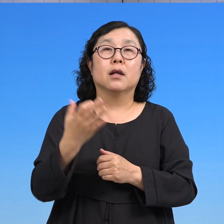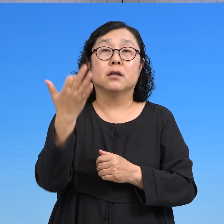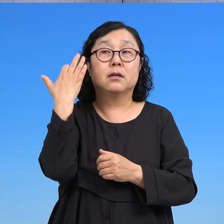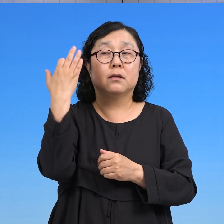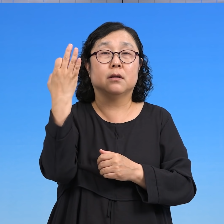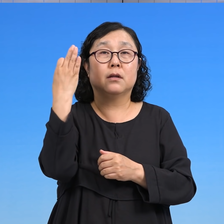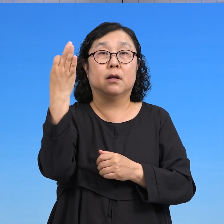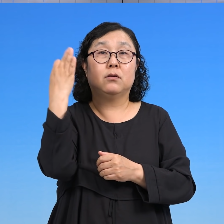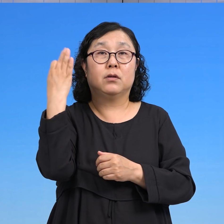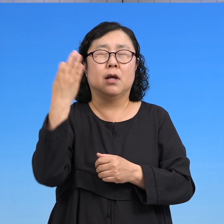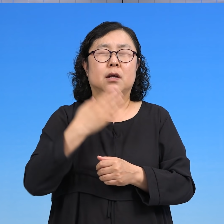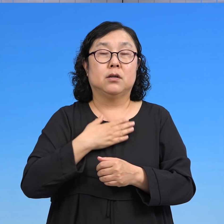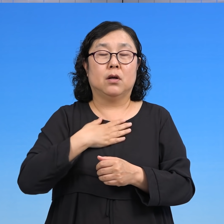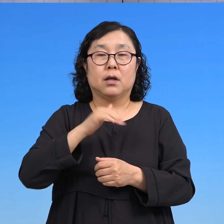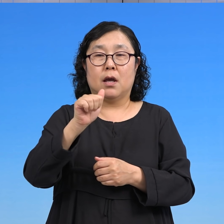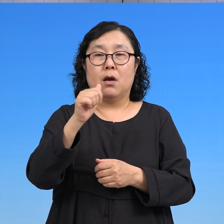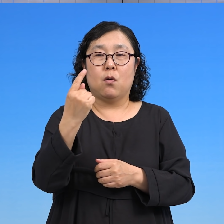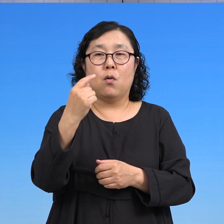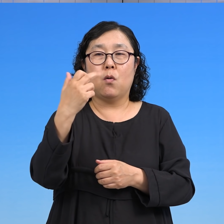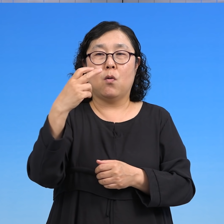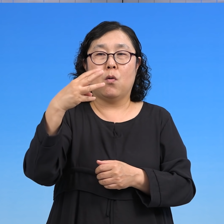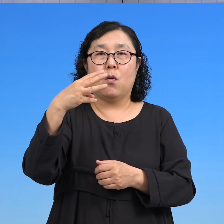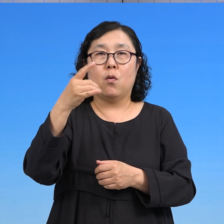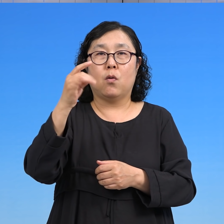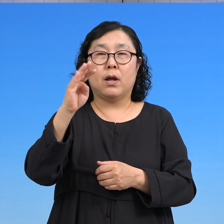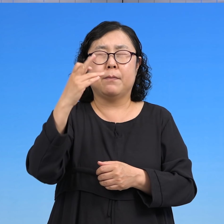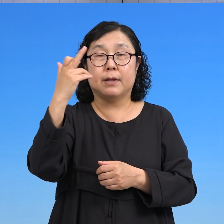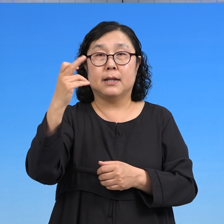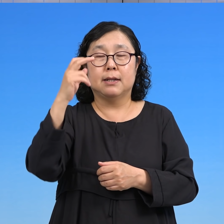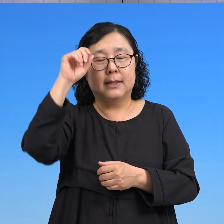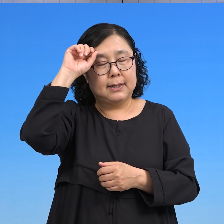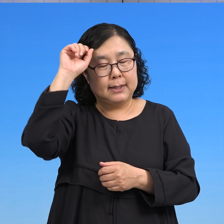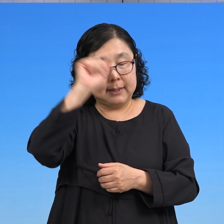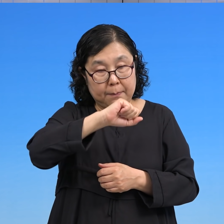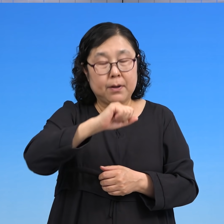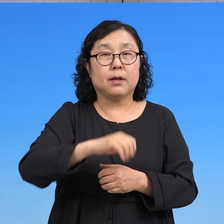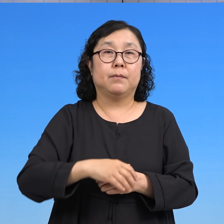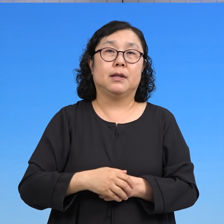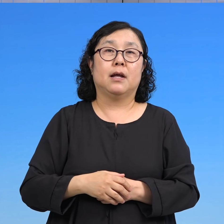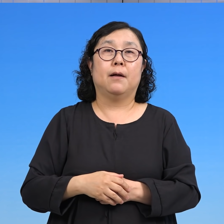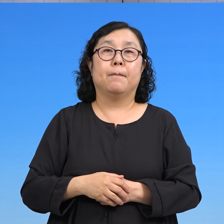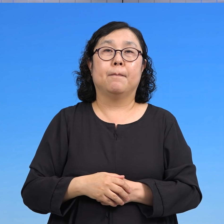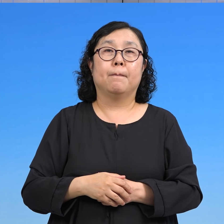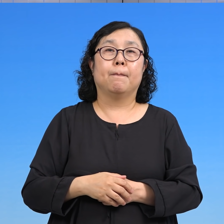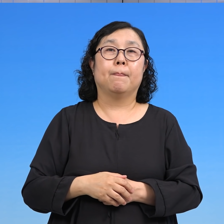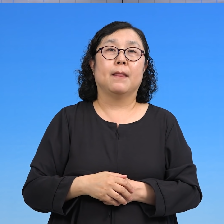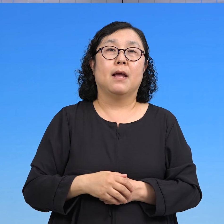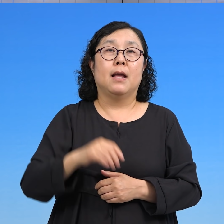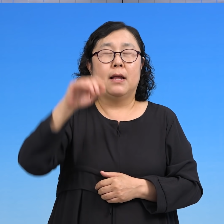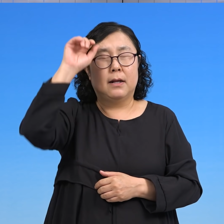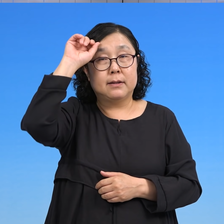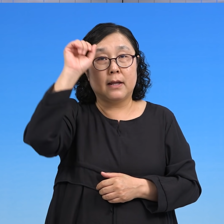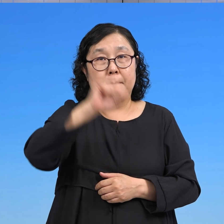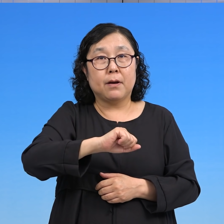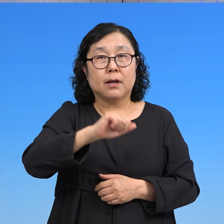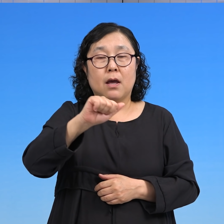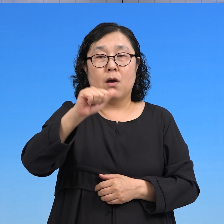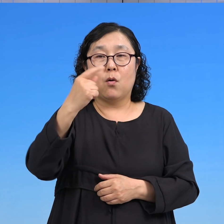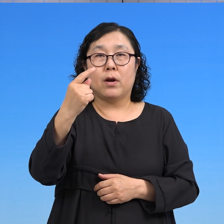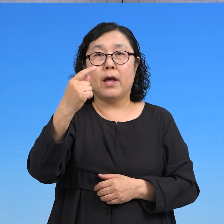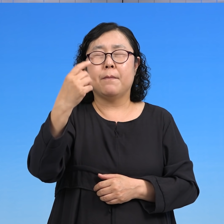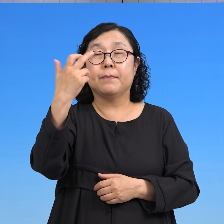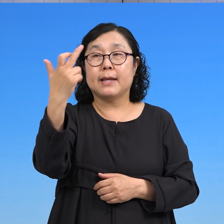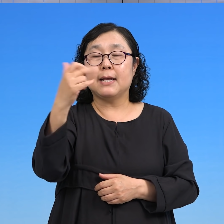저에게 호렙산은 새벽이거든요. 장소 불문하고 항상 새벽은 저에게 호렙산이에요.